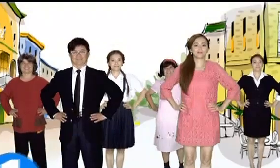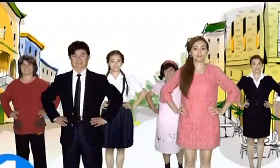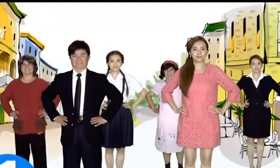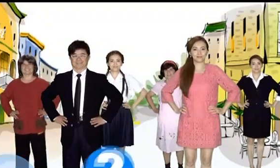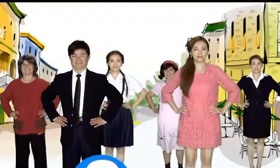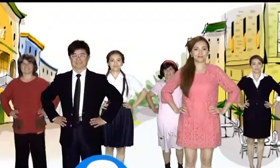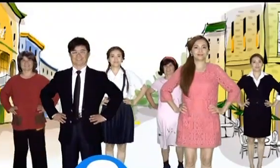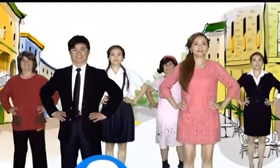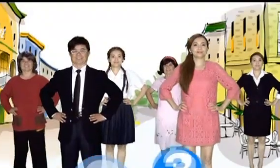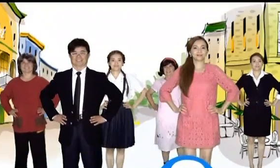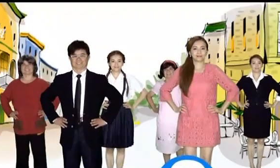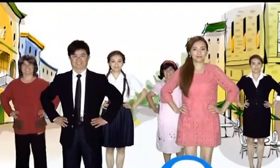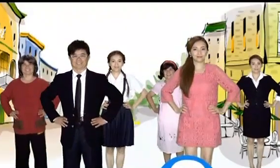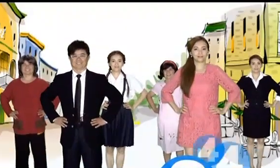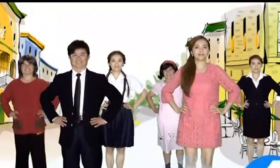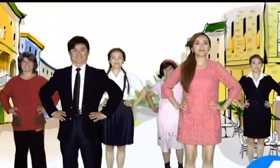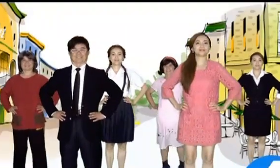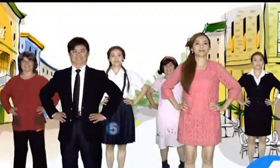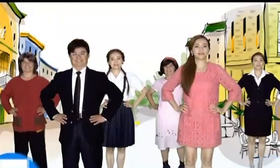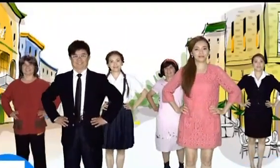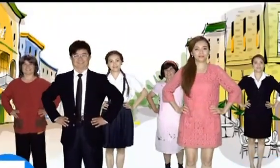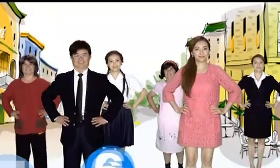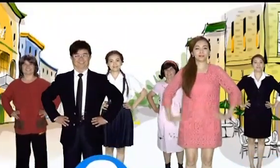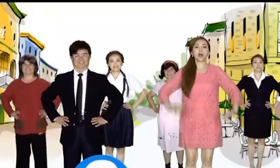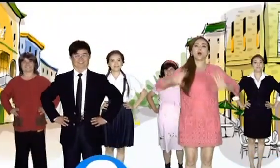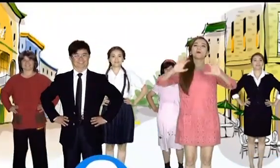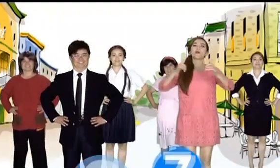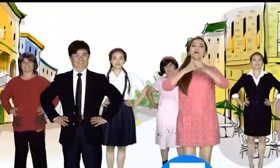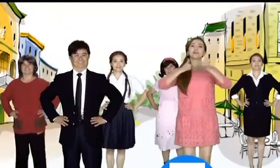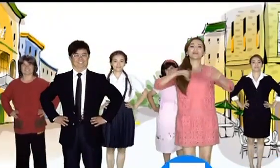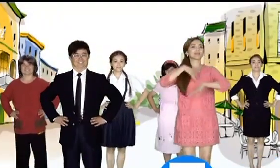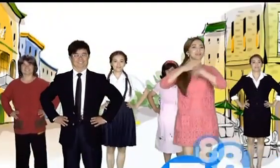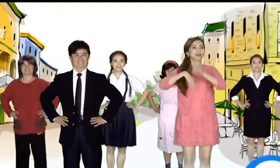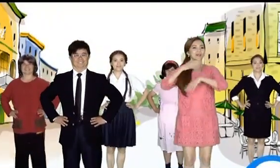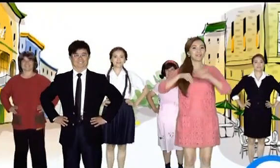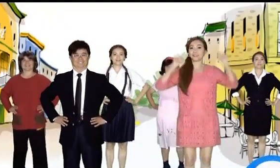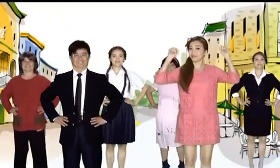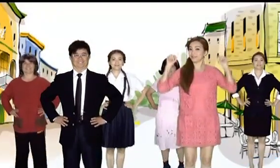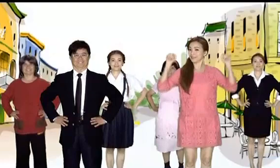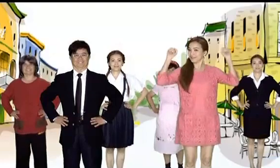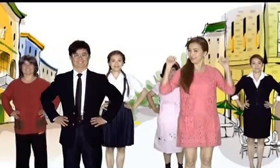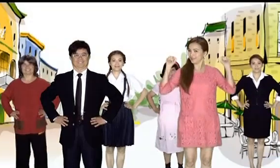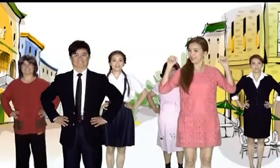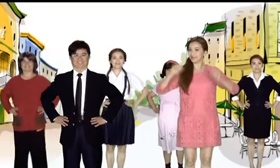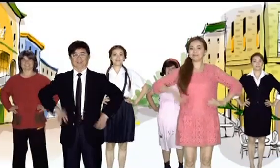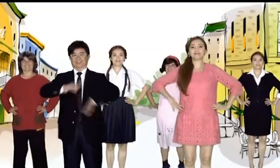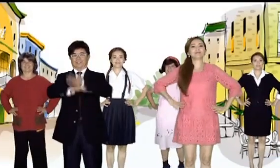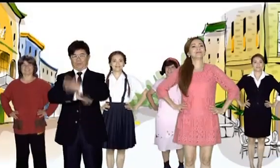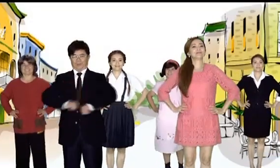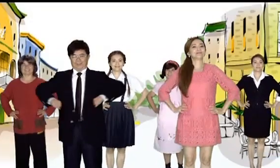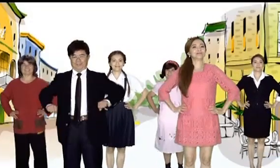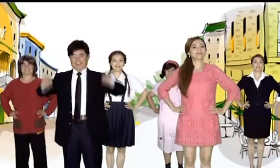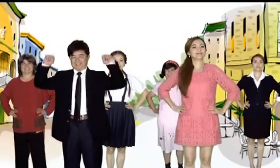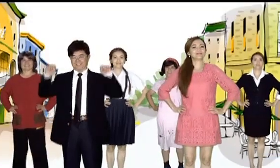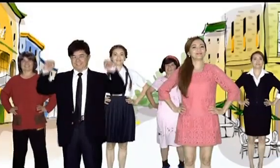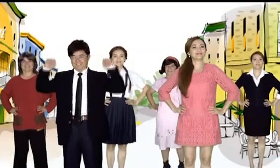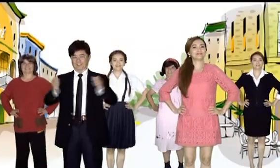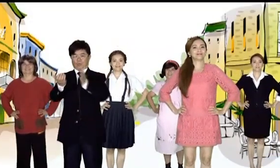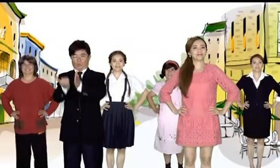一二三四五六七， 国民手语运动， 手语健康操，